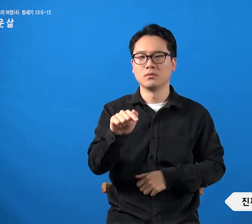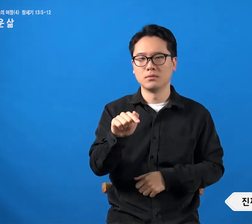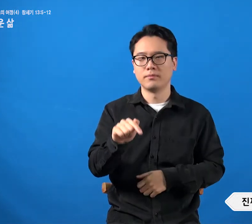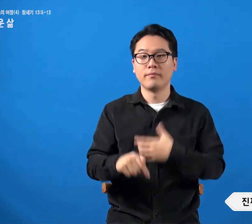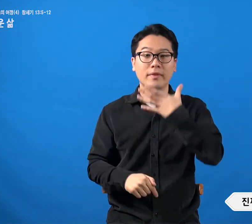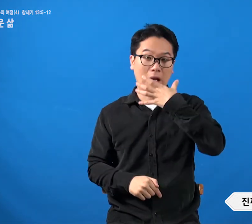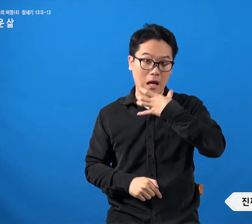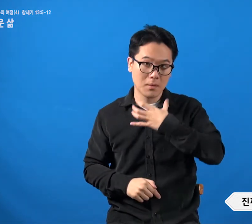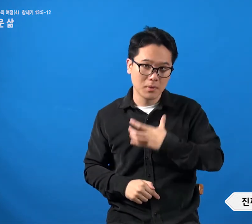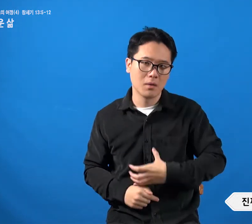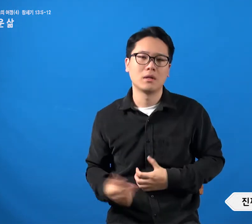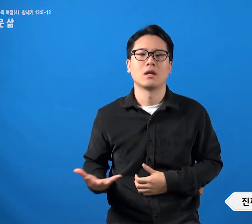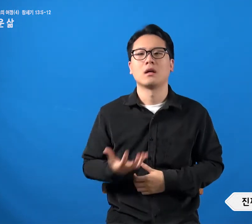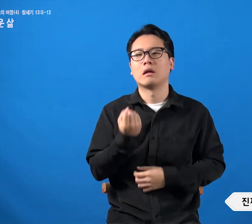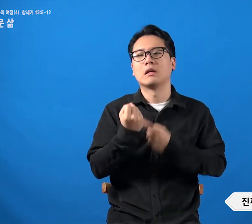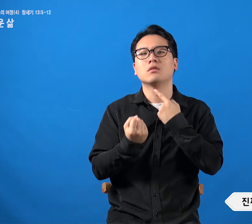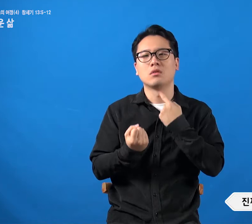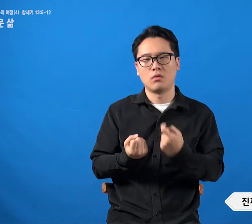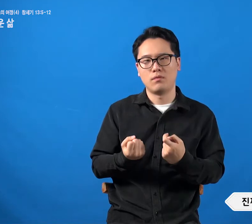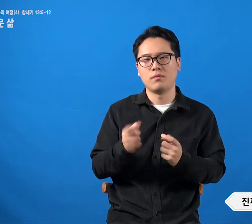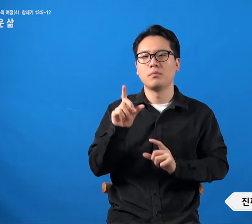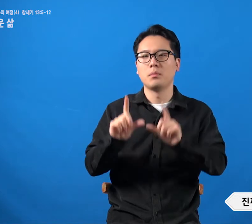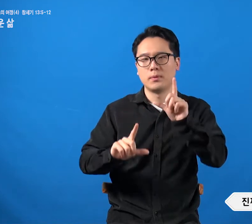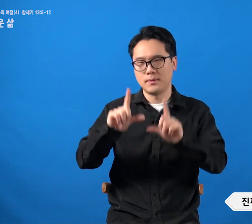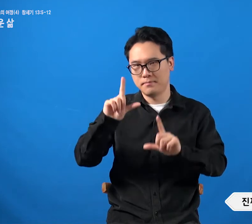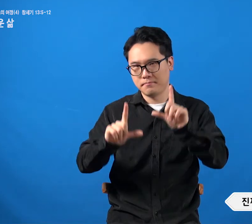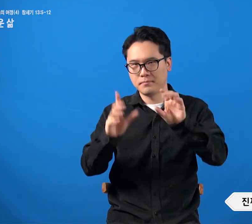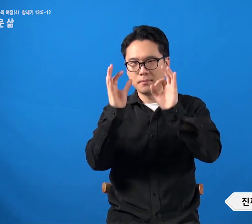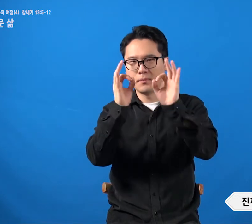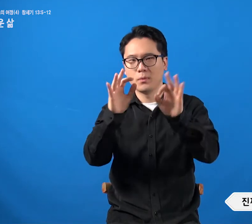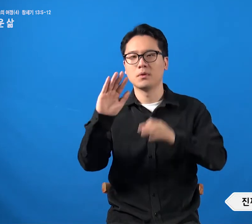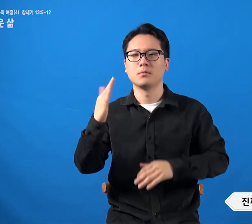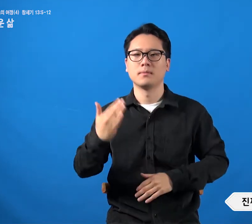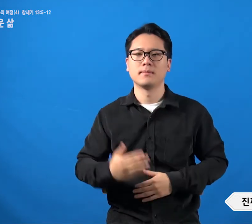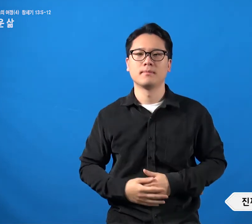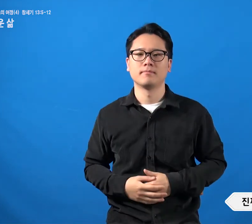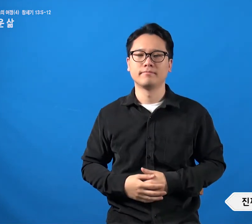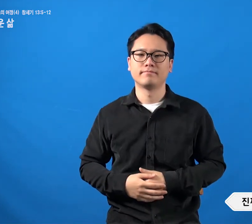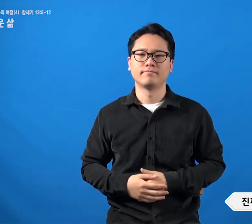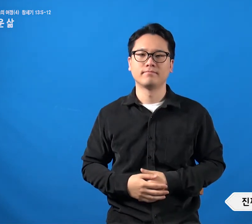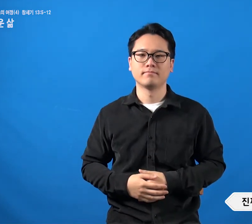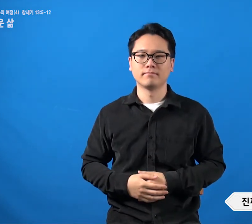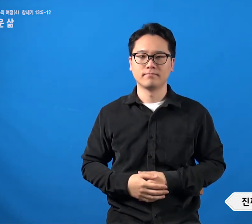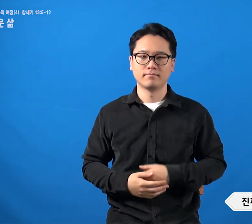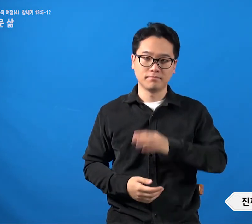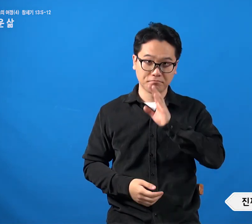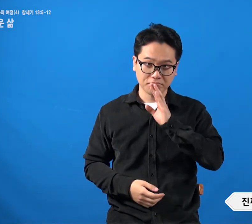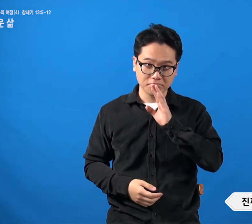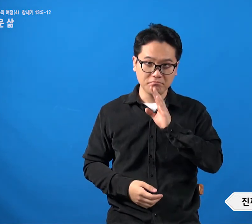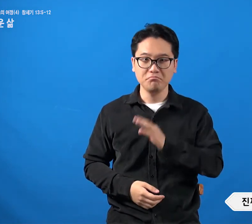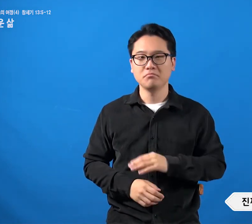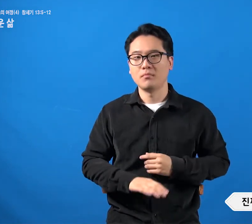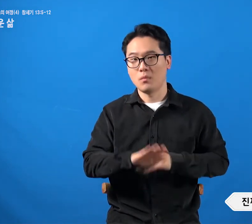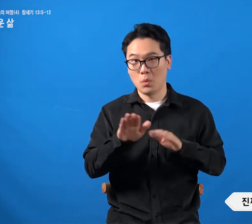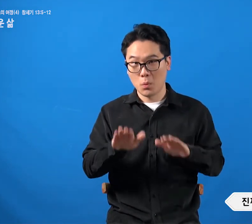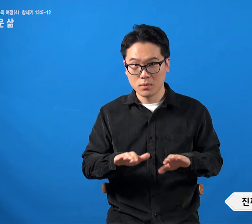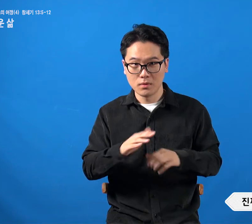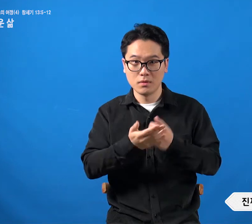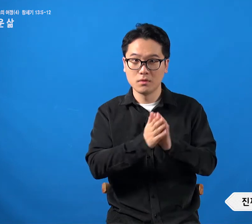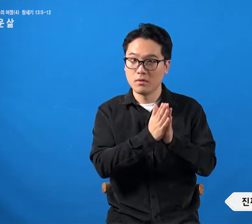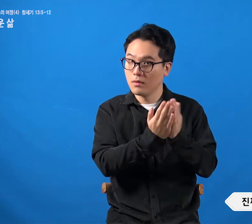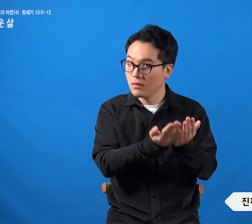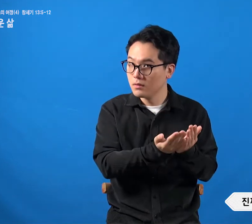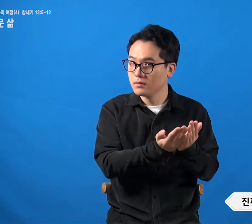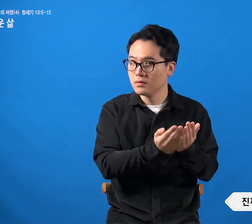바로 아브라함이 가졌던 모습을 우리는 보게 됩니다. 그렇습니다. 오늘 성경은